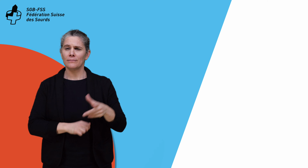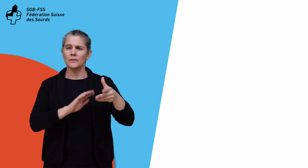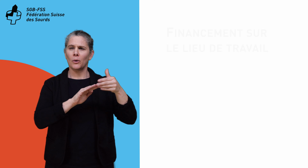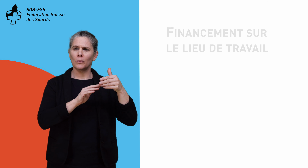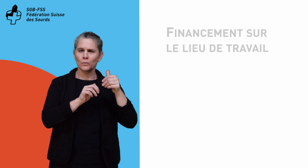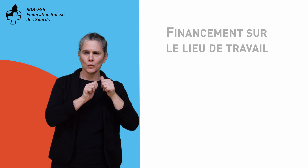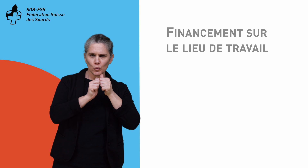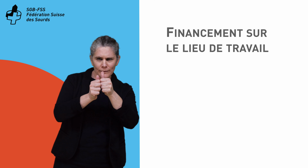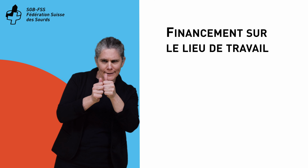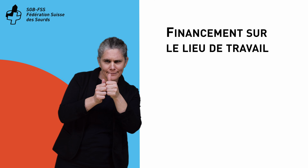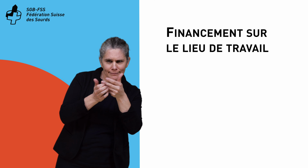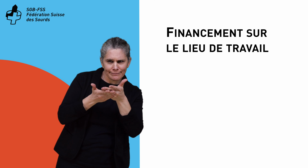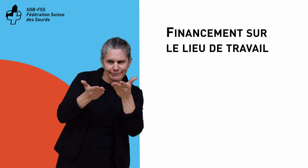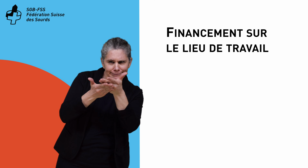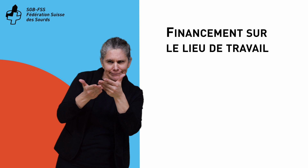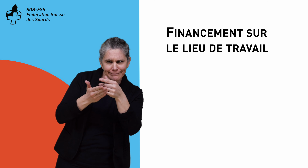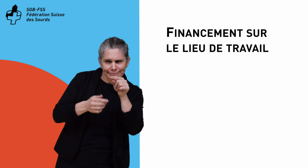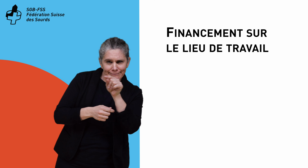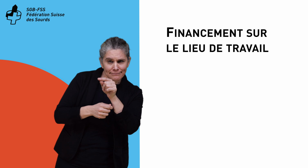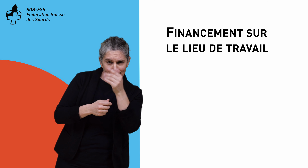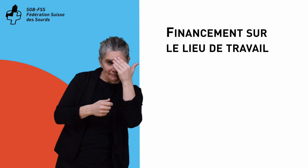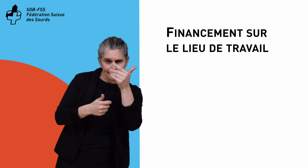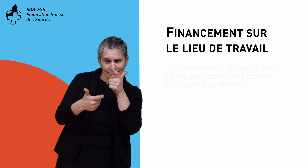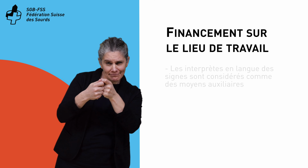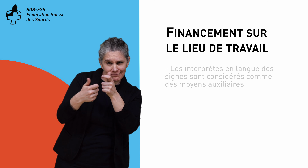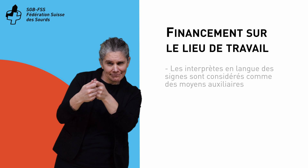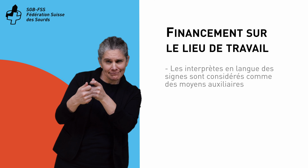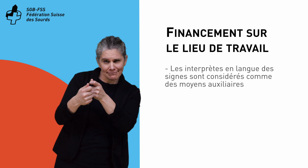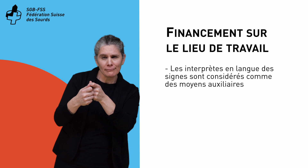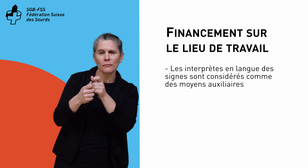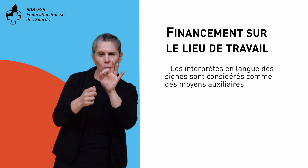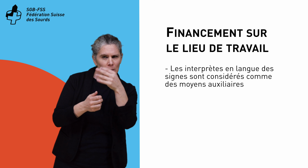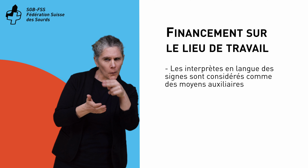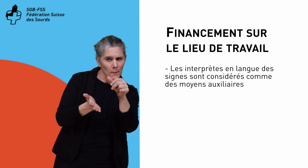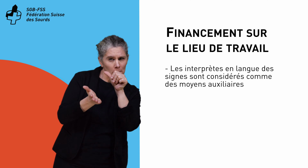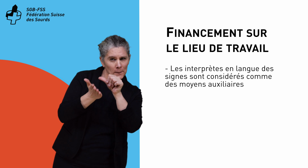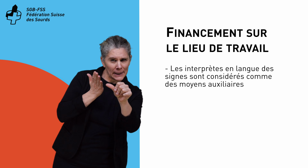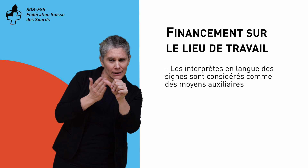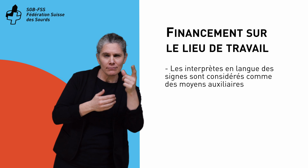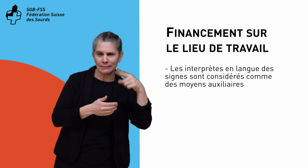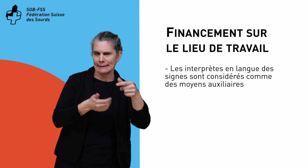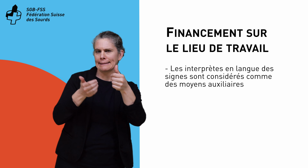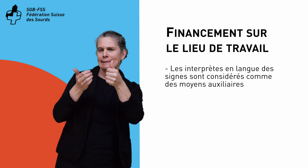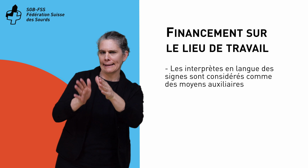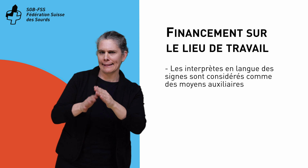Comme nous l'avons déjà mentionné, les interprètes en langue des signes sont considérés comme des moyens